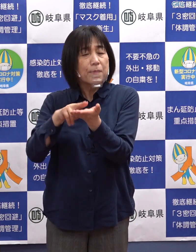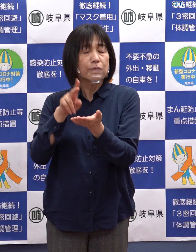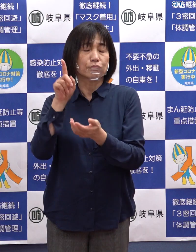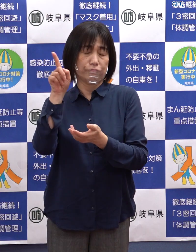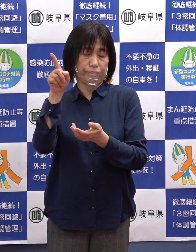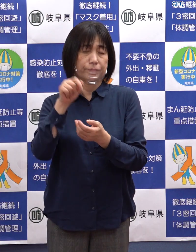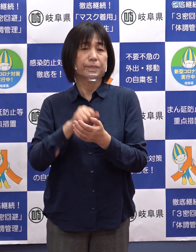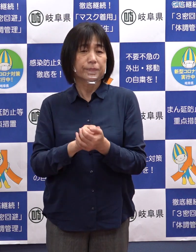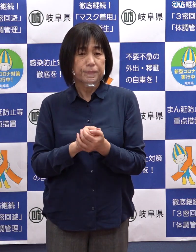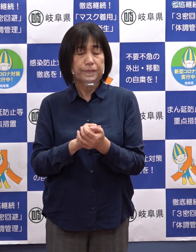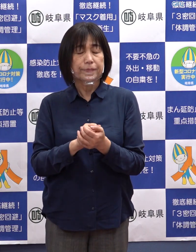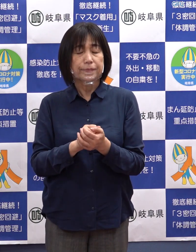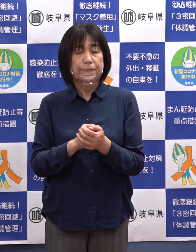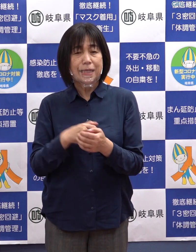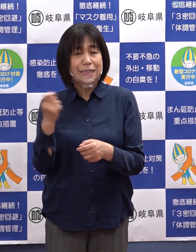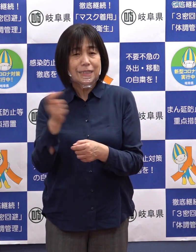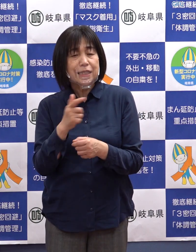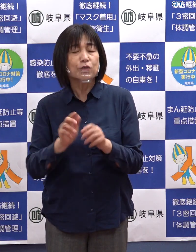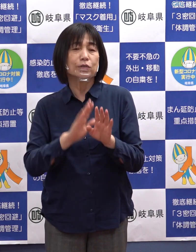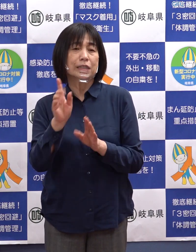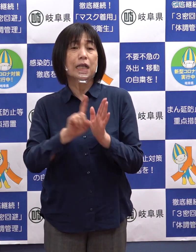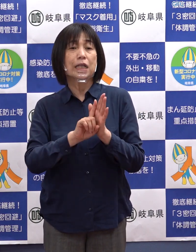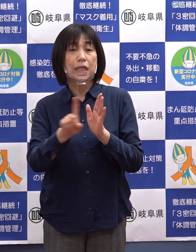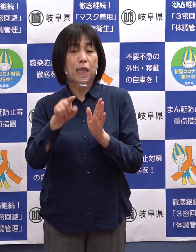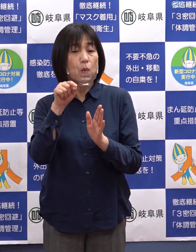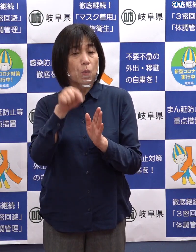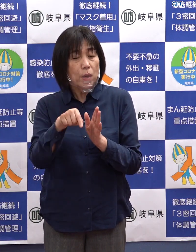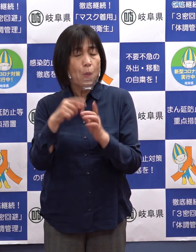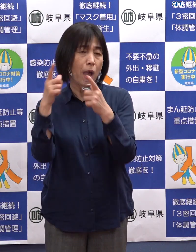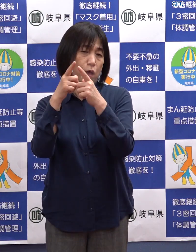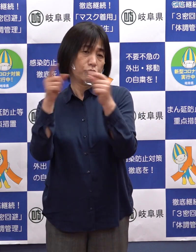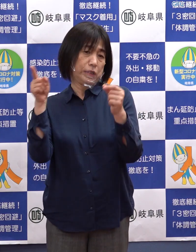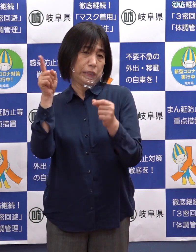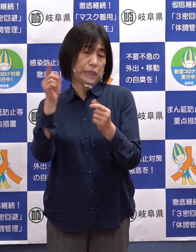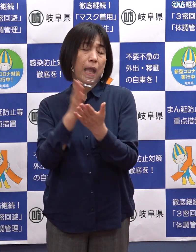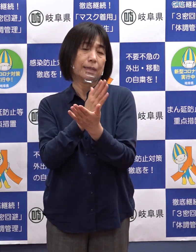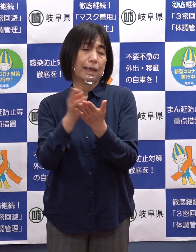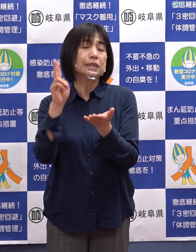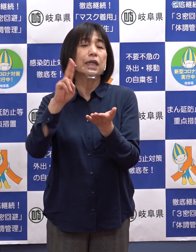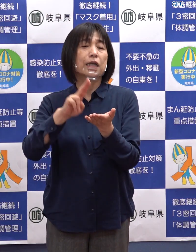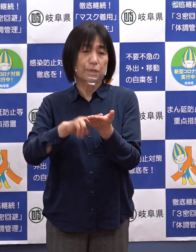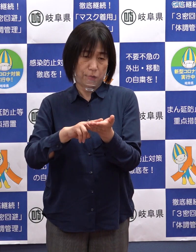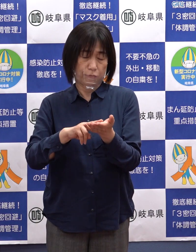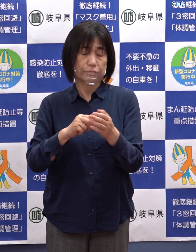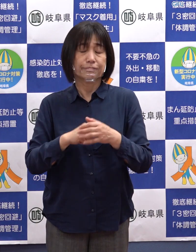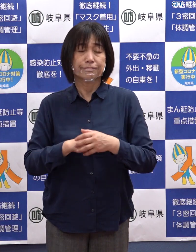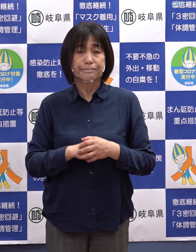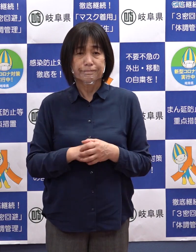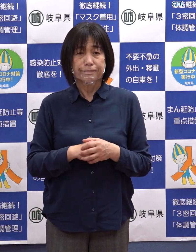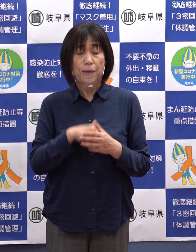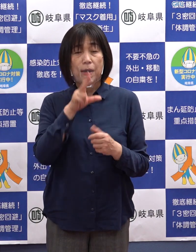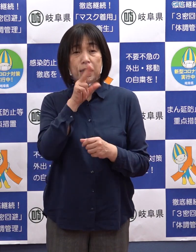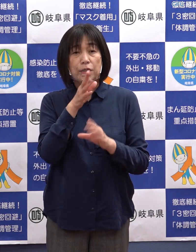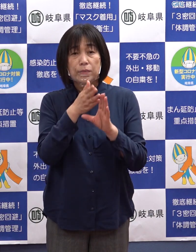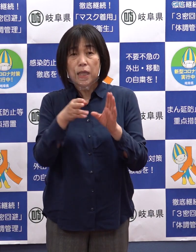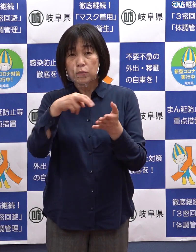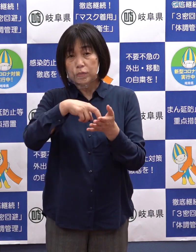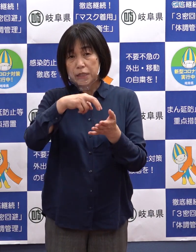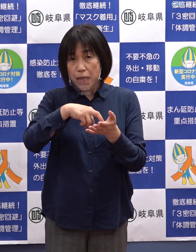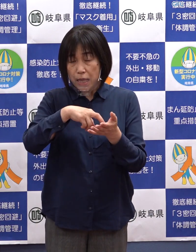されるという制度だという前提で、さあさりながらその現場としてはですね、岐阜県としてどう考